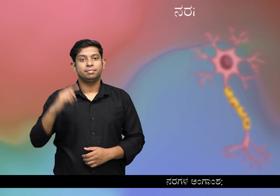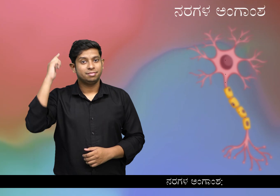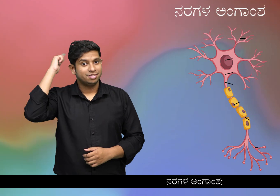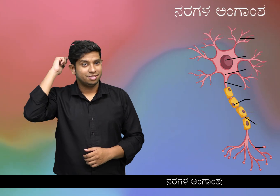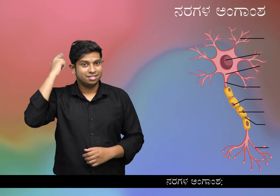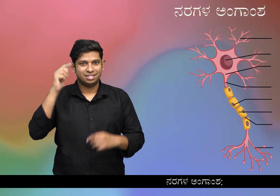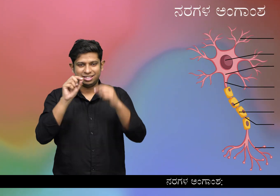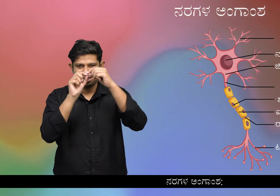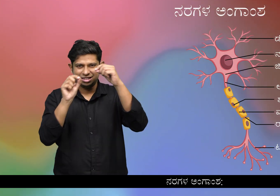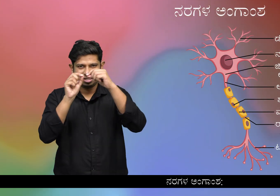ನರಗಳ ಅಂಗಾಂಶ.